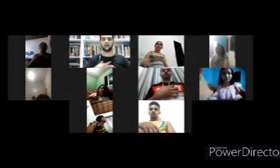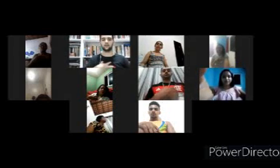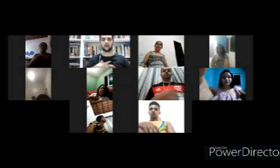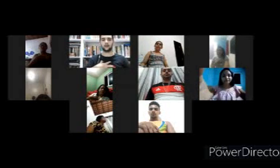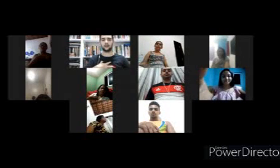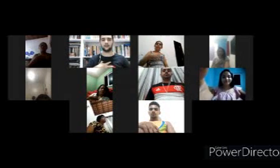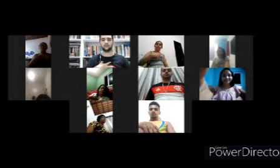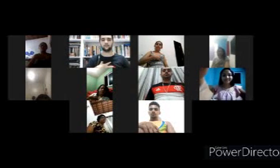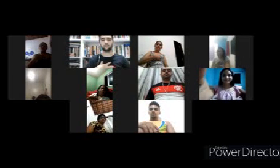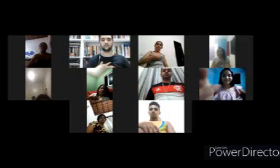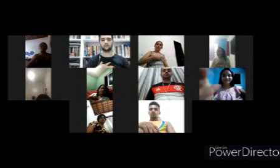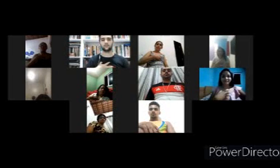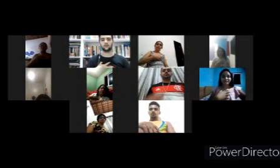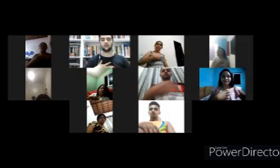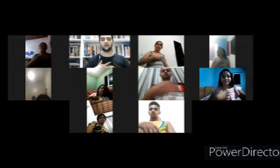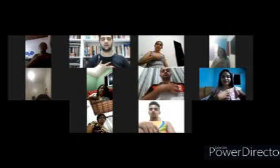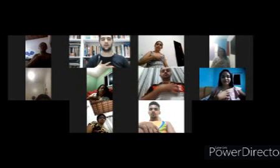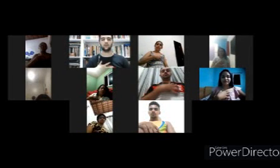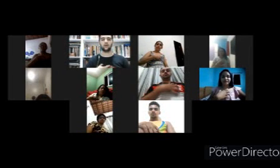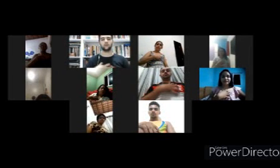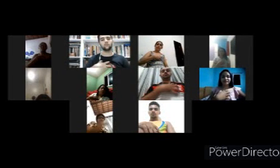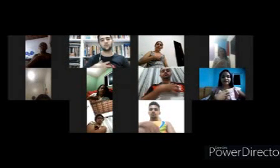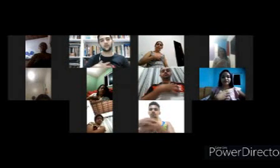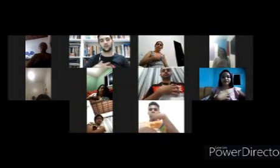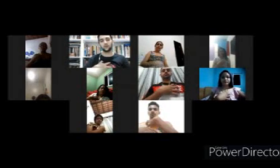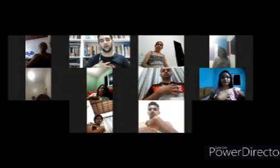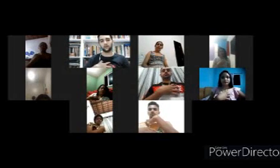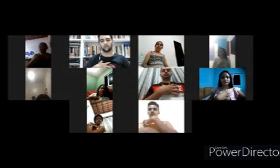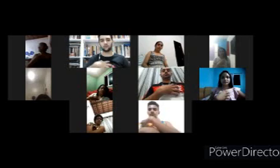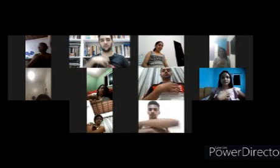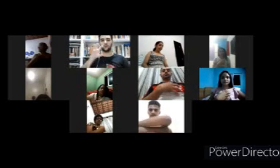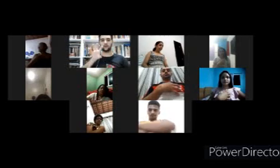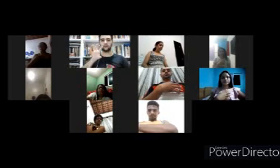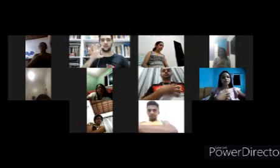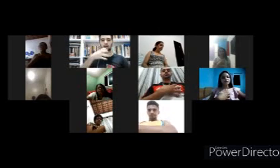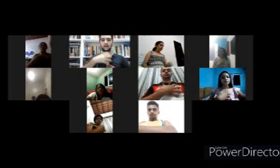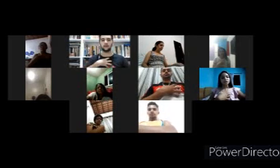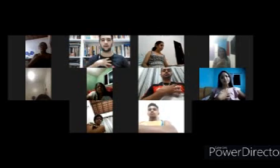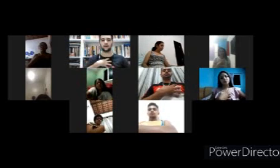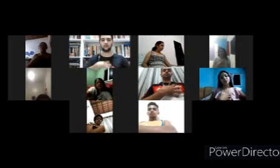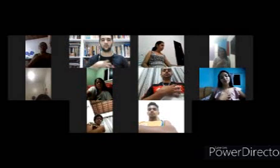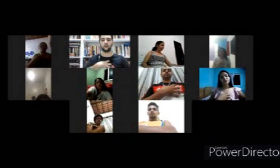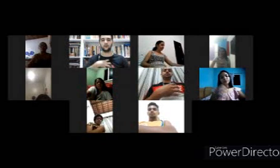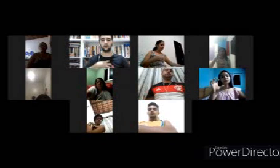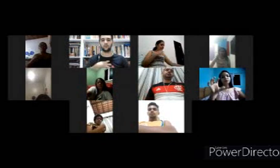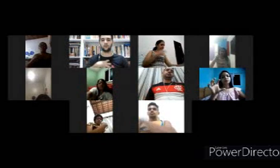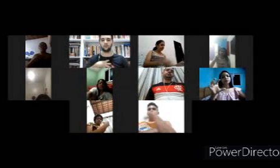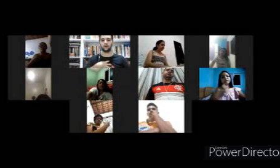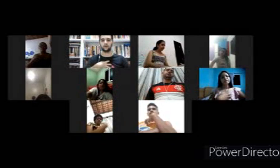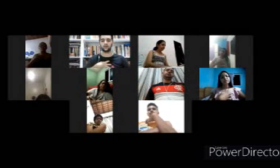faço aqui. Então, eu tenho sentimento, formato de garra, aqui no peito, aqui no meio do peito,